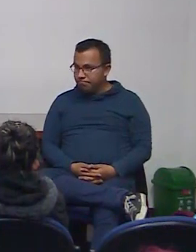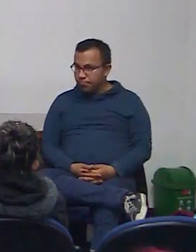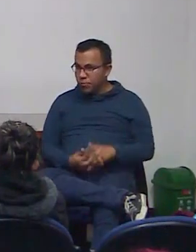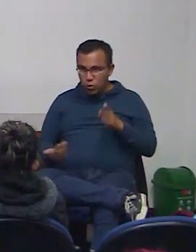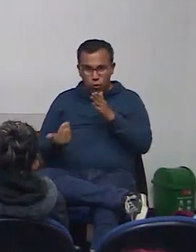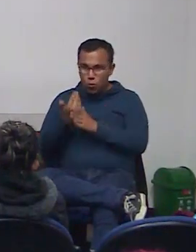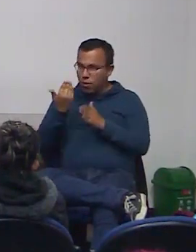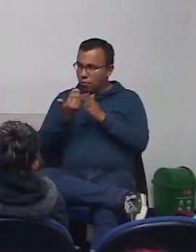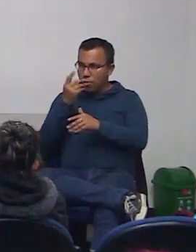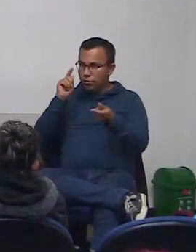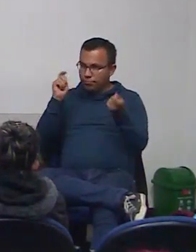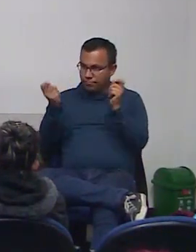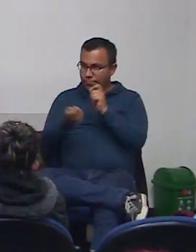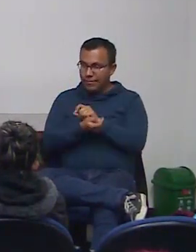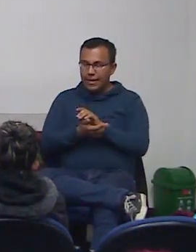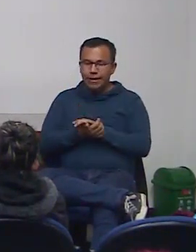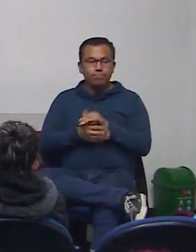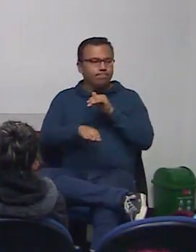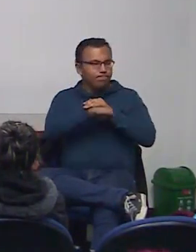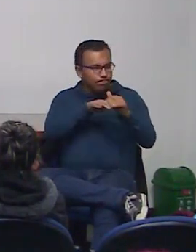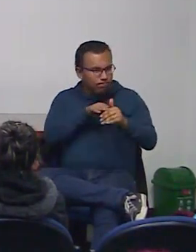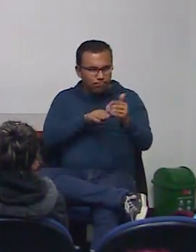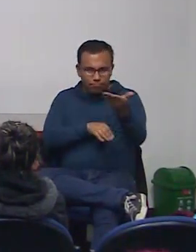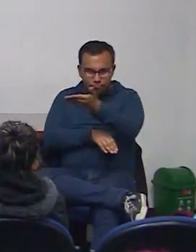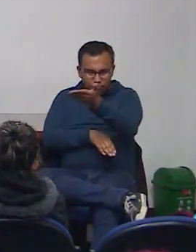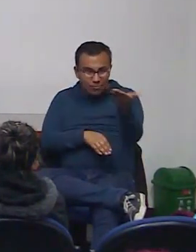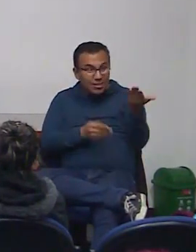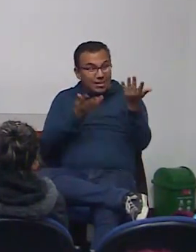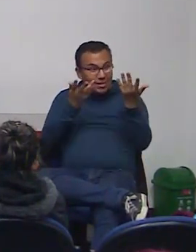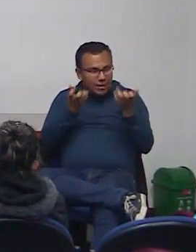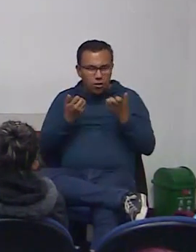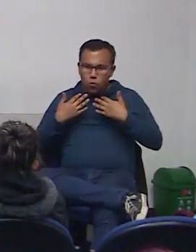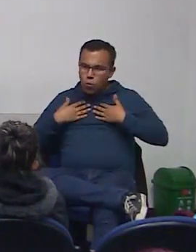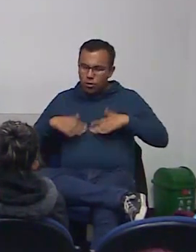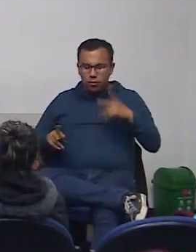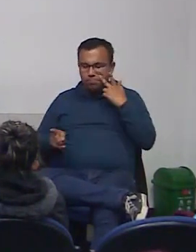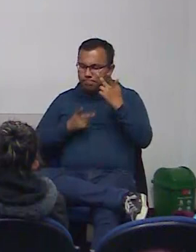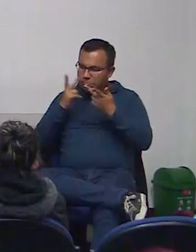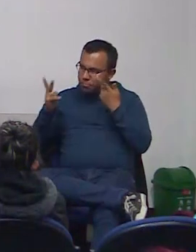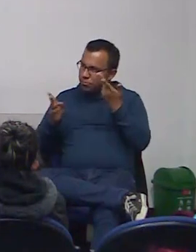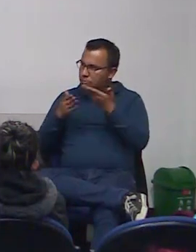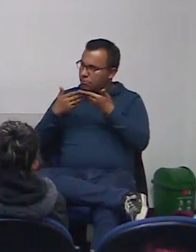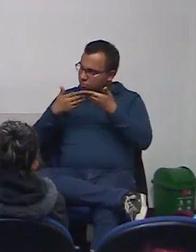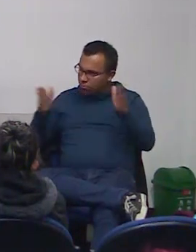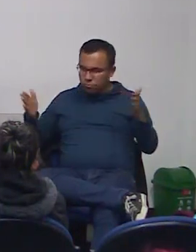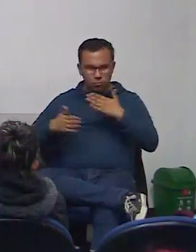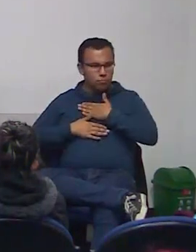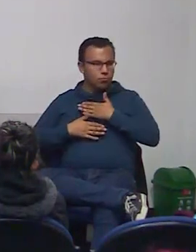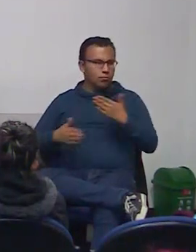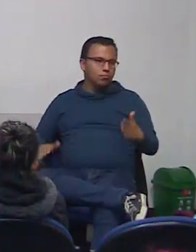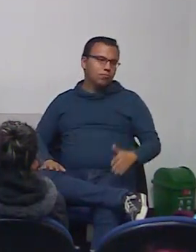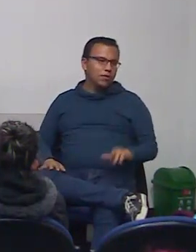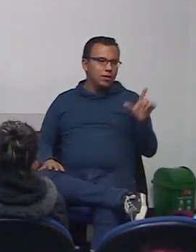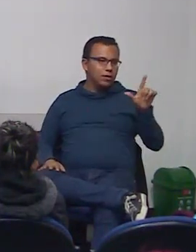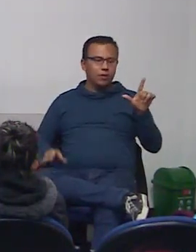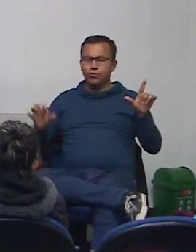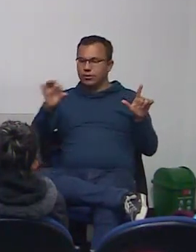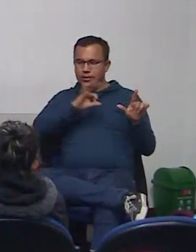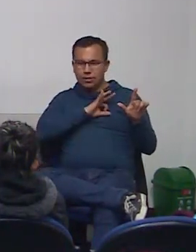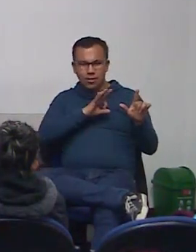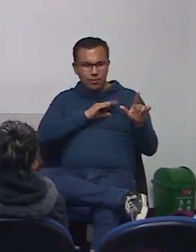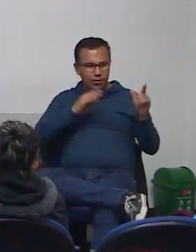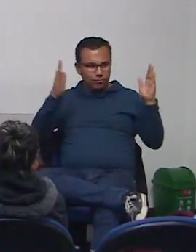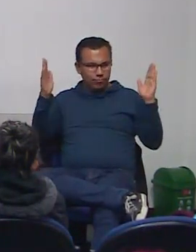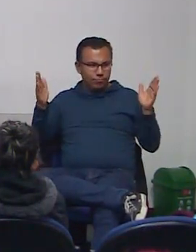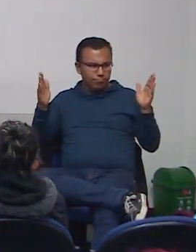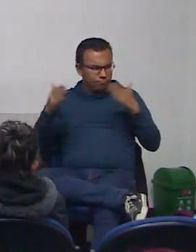renovamos constantemente les hago la invitación para que los que quieran cuando quieran visitarnos estamos con las puertas abiertas de lunes a sábado